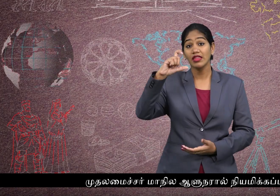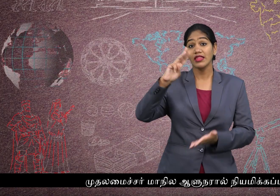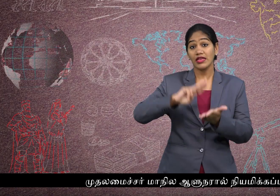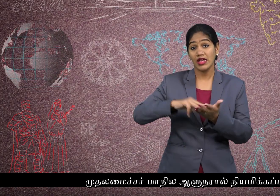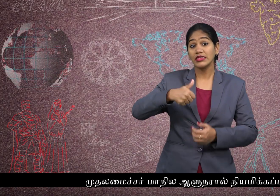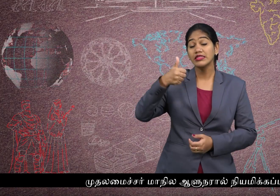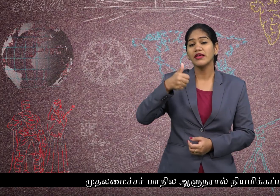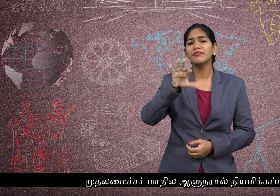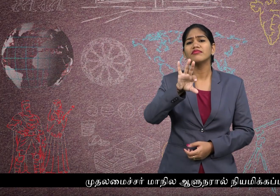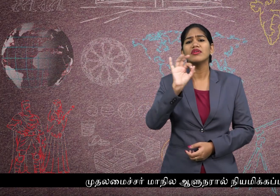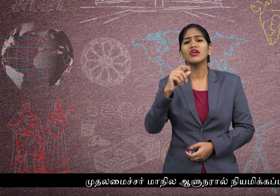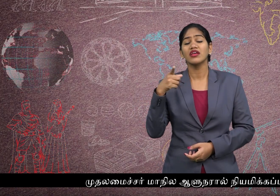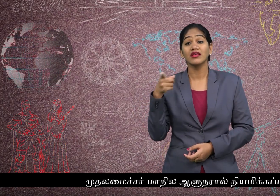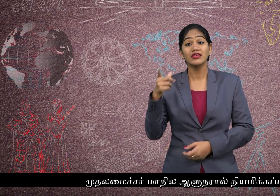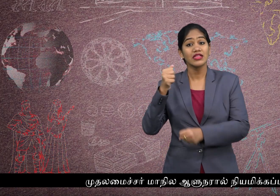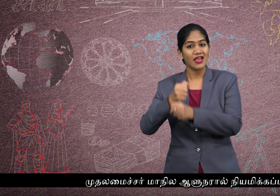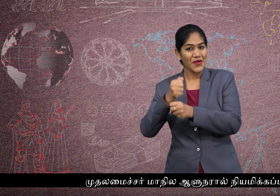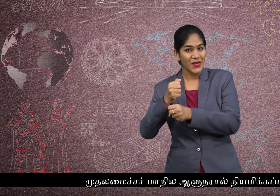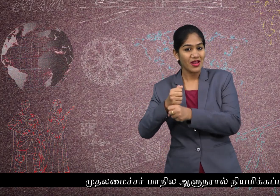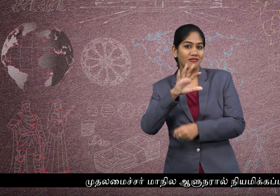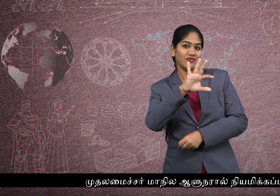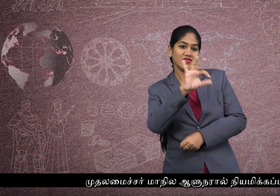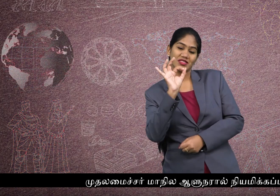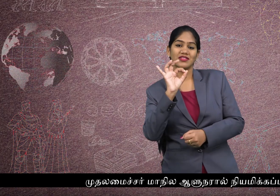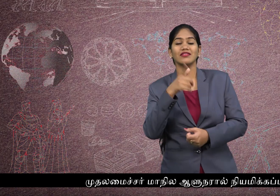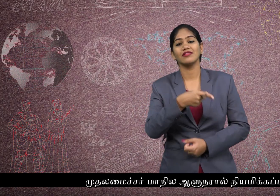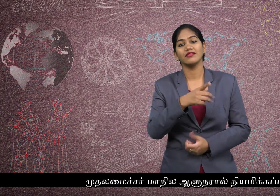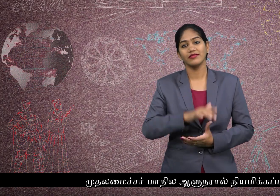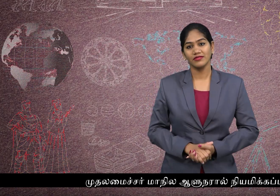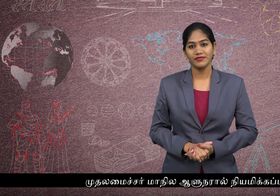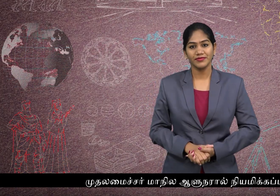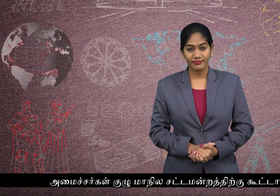முதலமைச்சர் மாநில ஆளுநரால் நியமிக்கப்படுகிறார்.